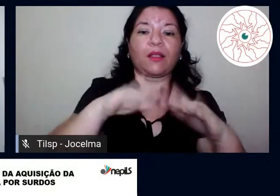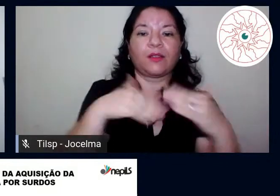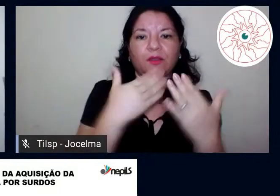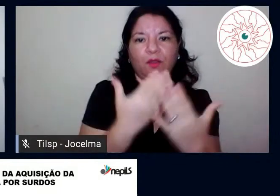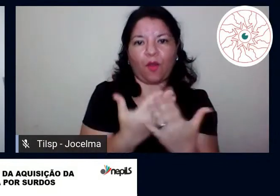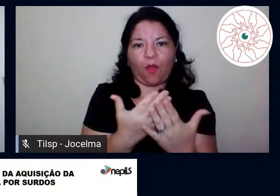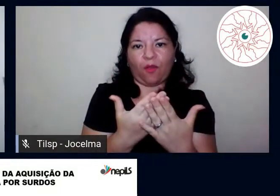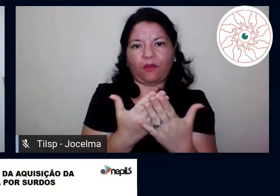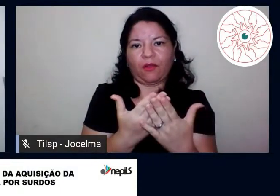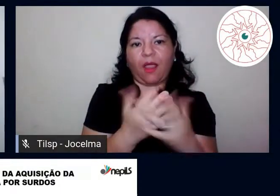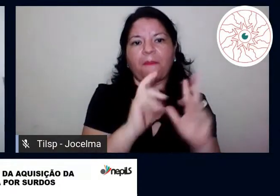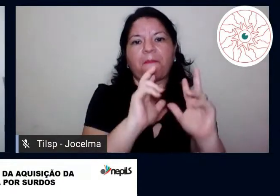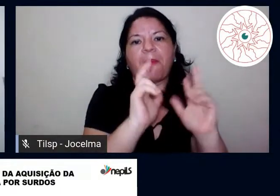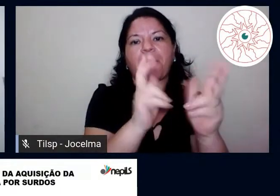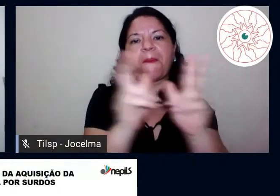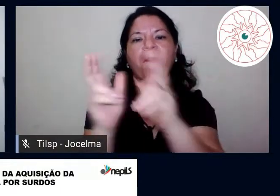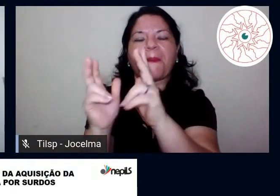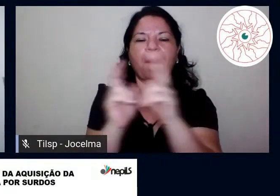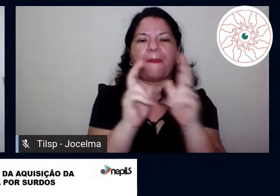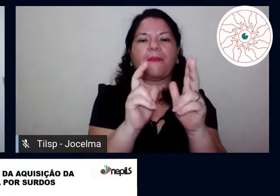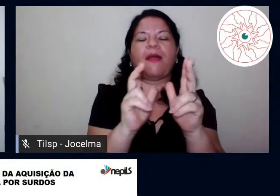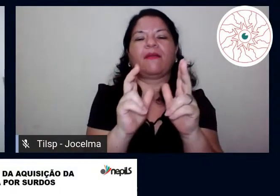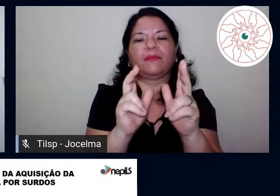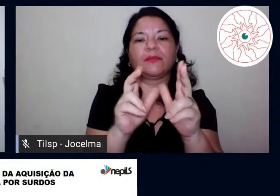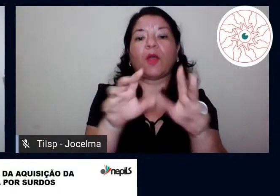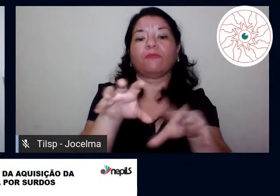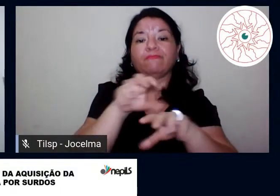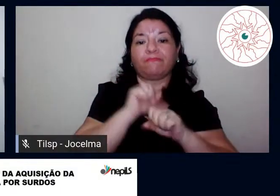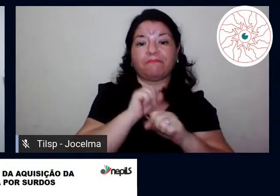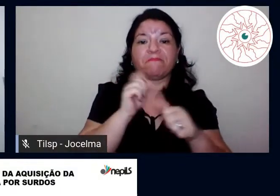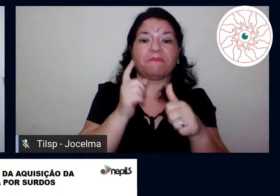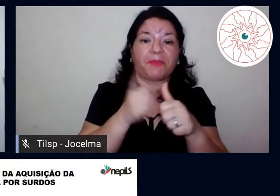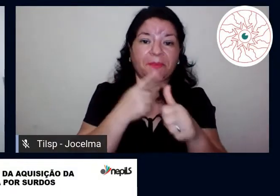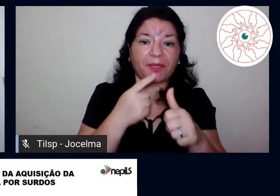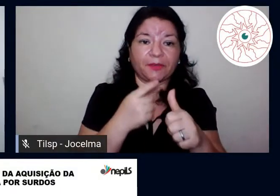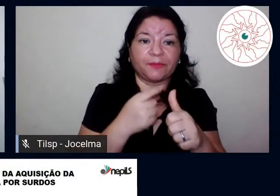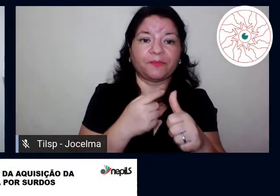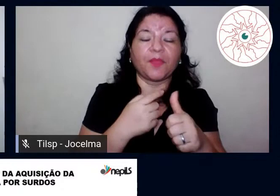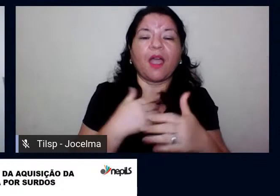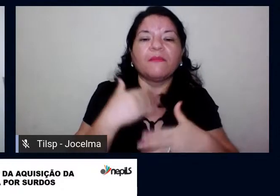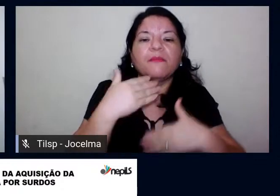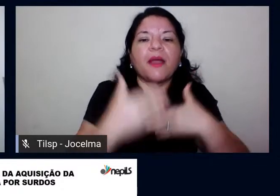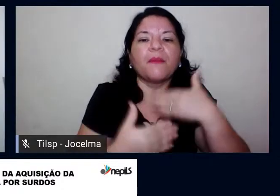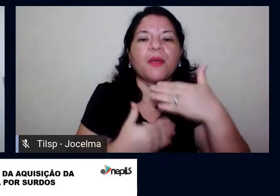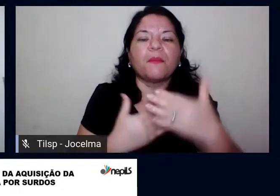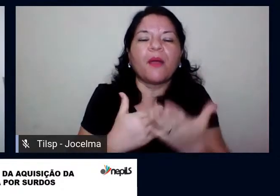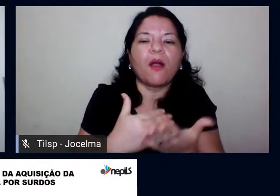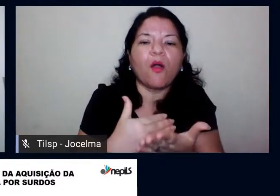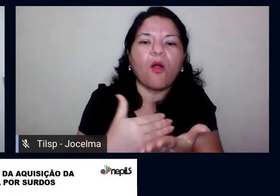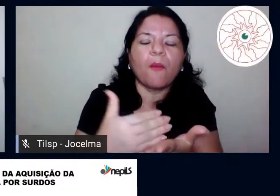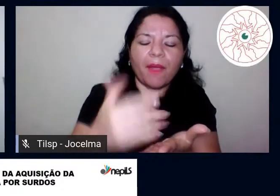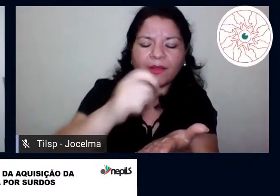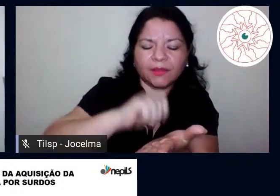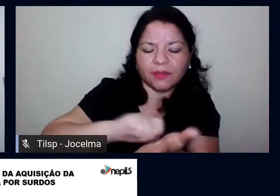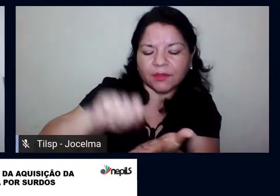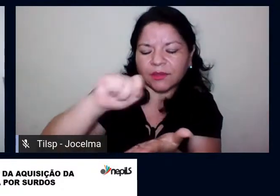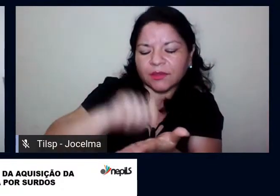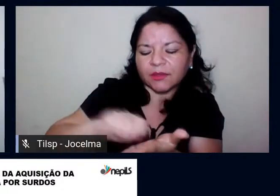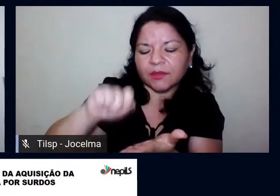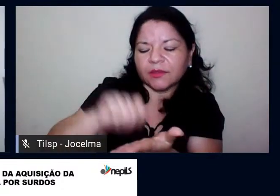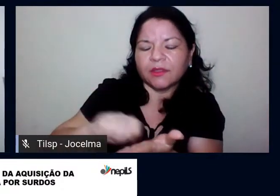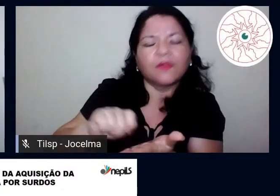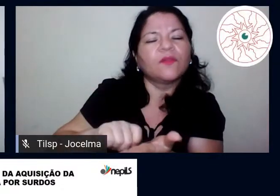falada, ou seja, de uma fala sinalizada. Então seria essa fala um. Ao começar o processo de aquisição da escrita, né,